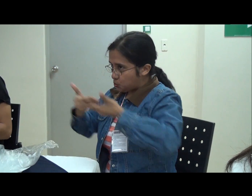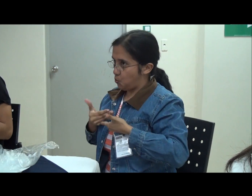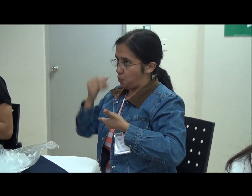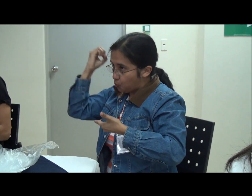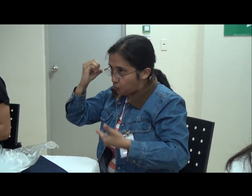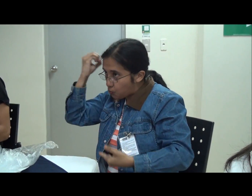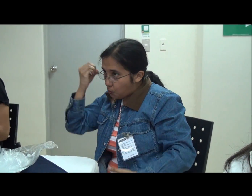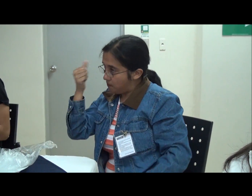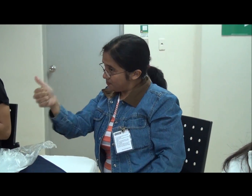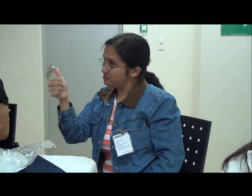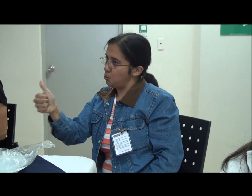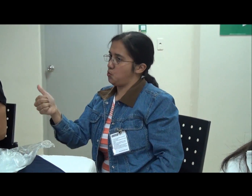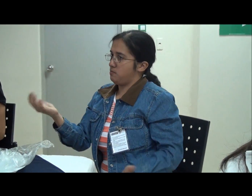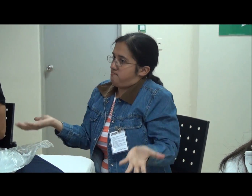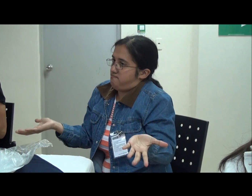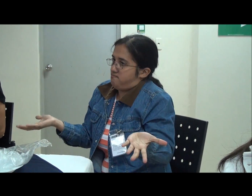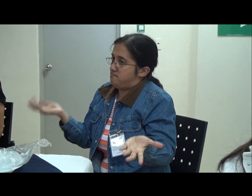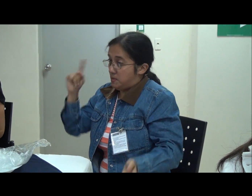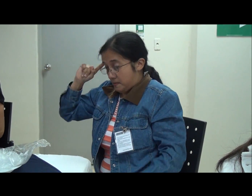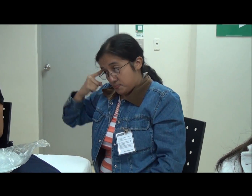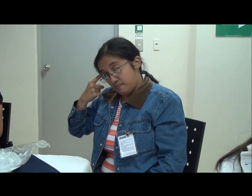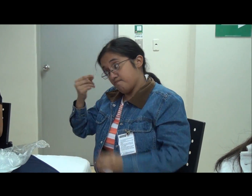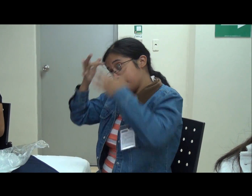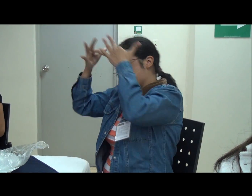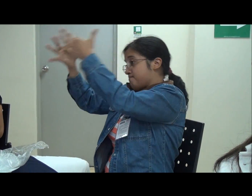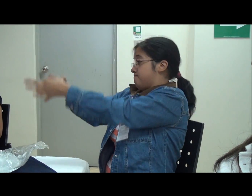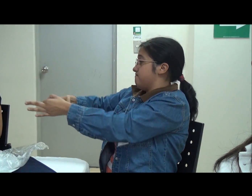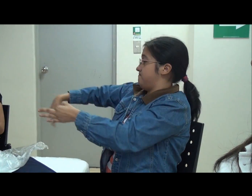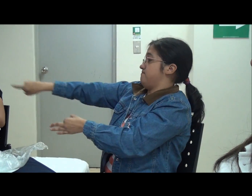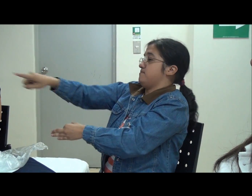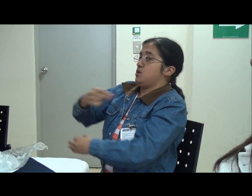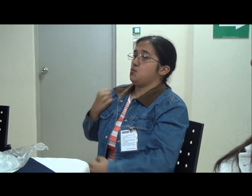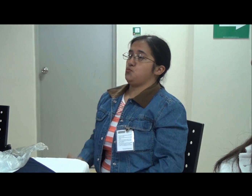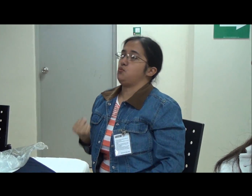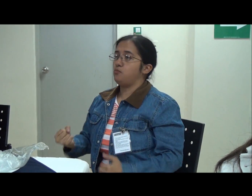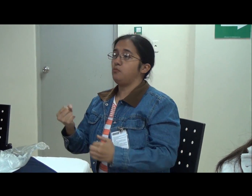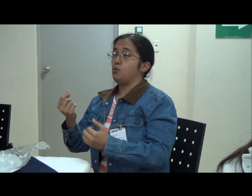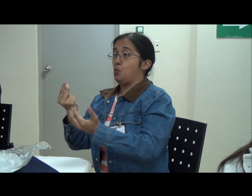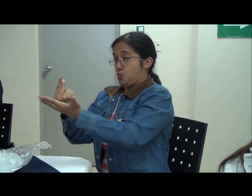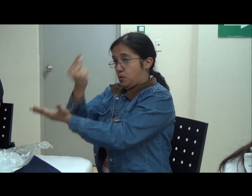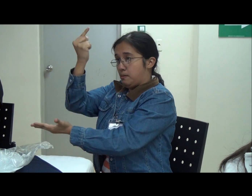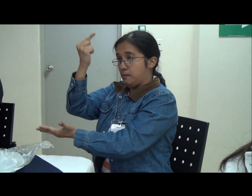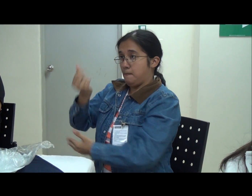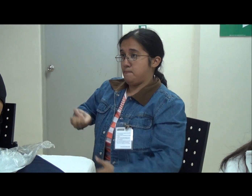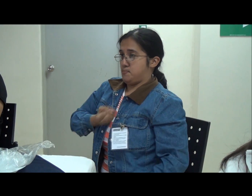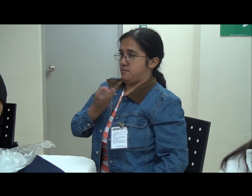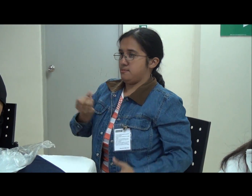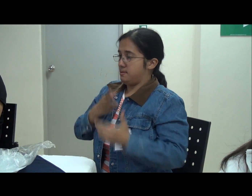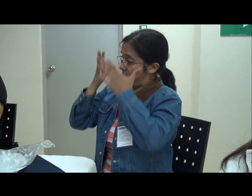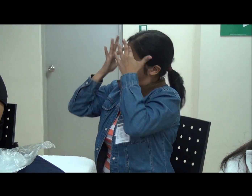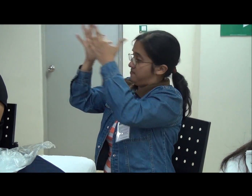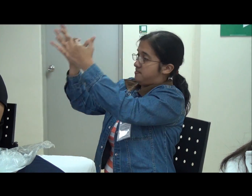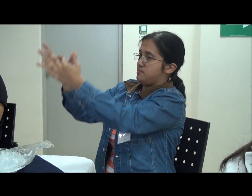justo porque es un derecho de nosotros. Y esa es mi opinión. También la Universidad de El